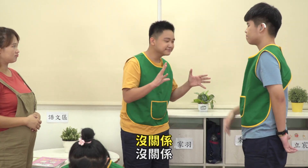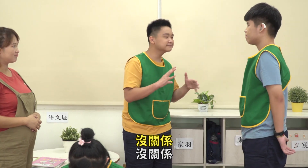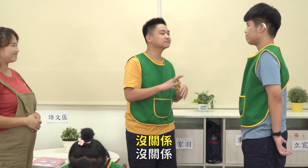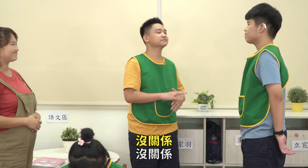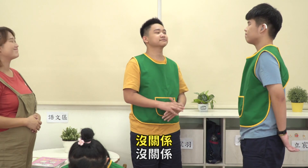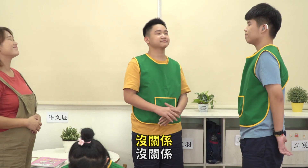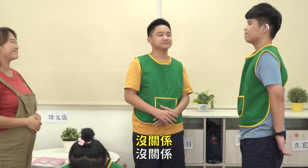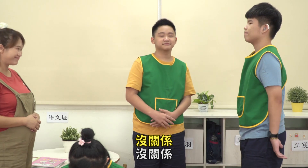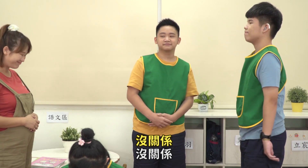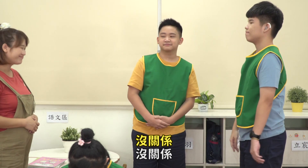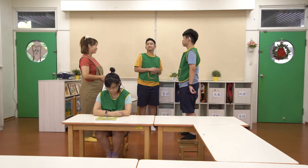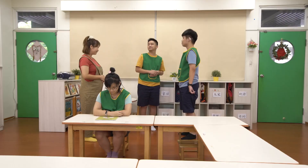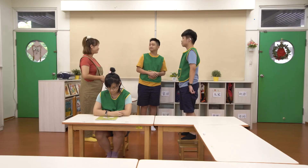关系。